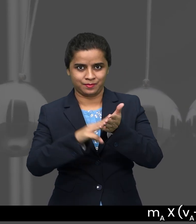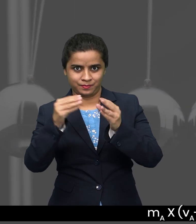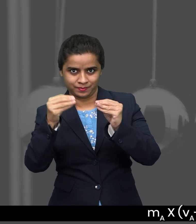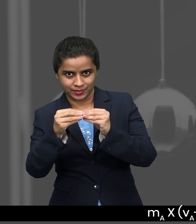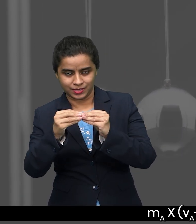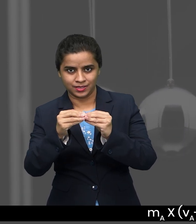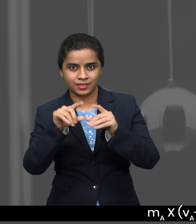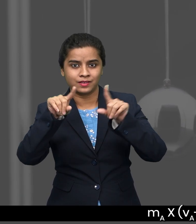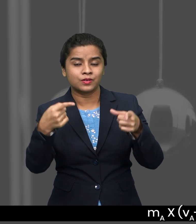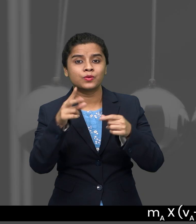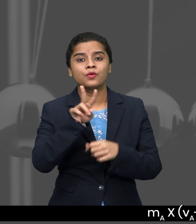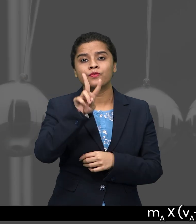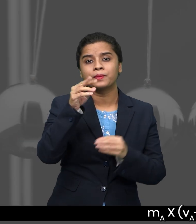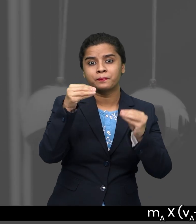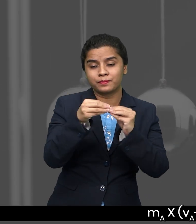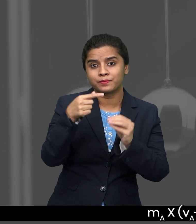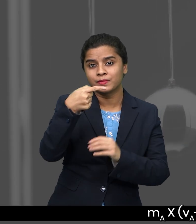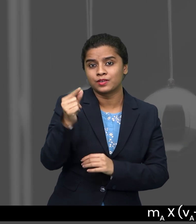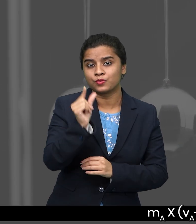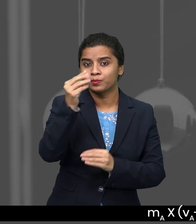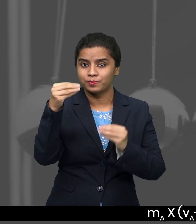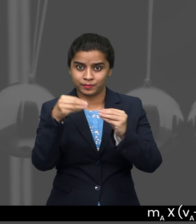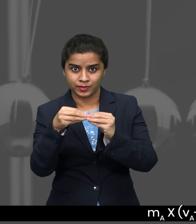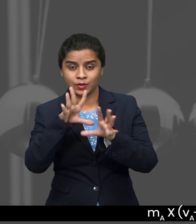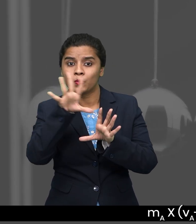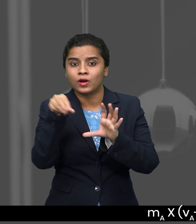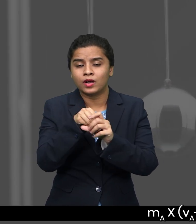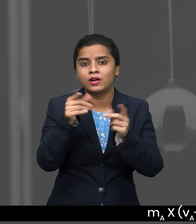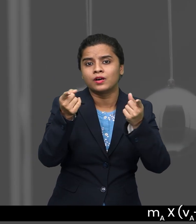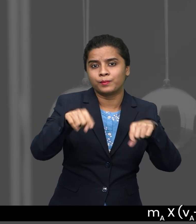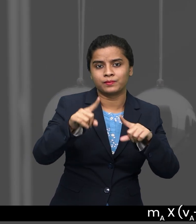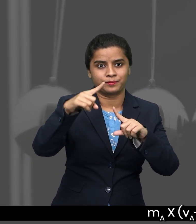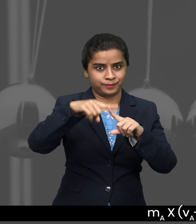கீழ் இலக்க b கழித்தல் u கீழ் இலக்க b கீழ்கோடு t.